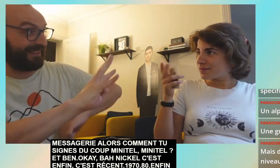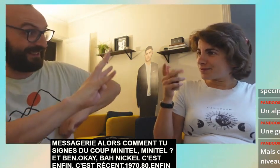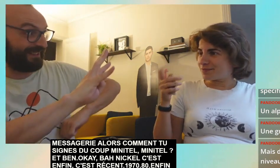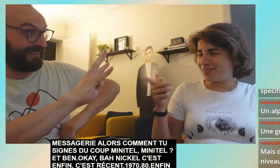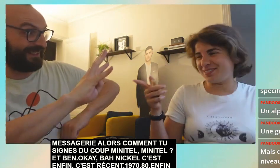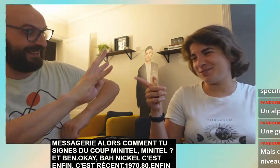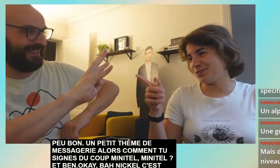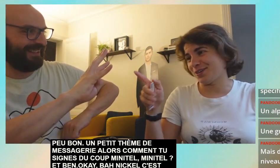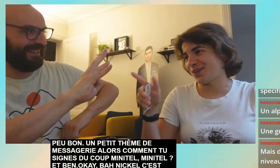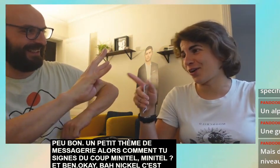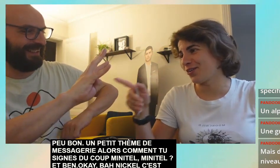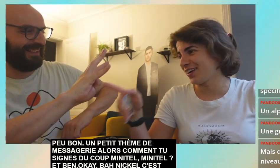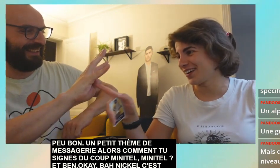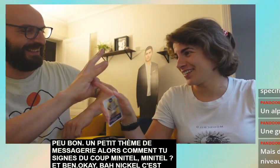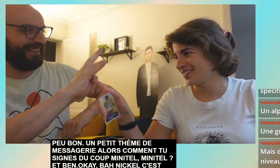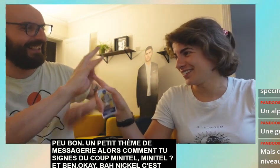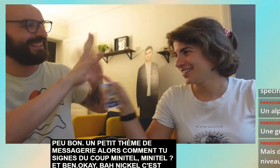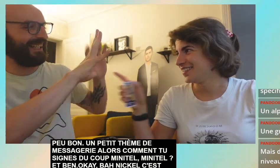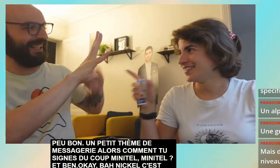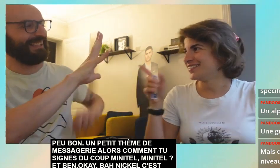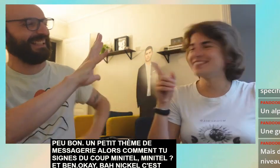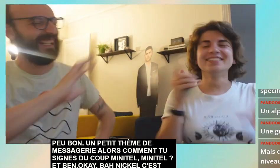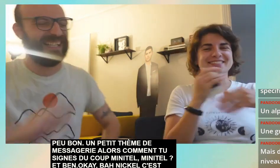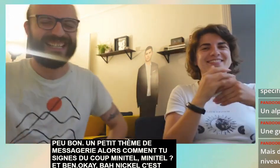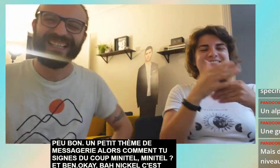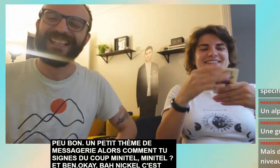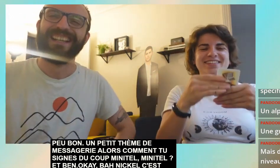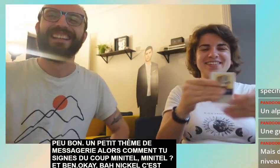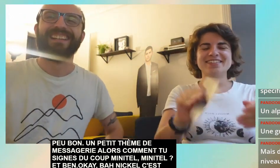84. Quoi? 5.